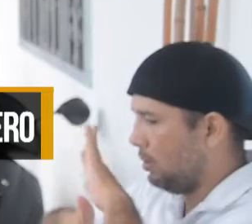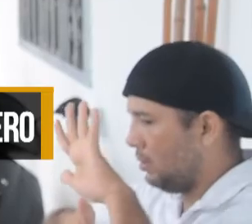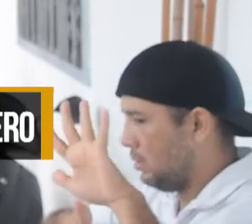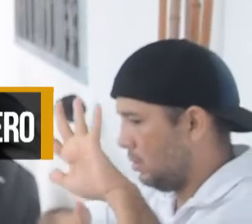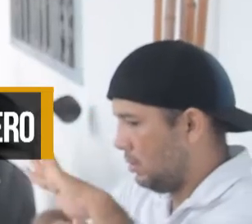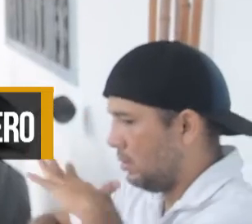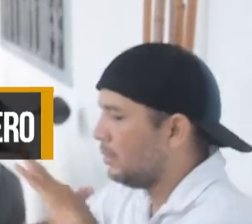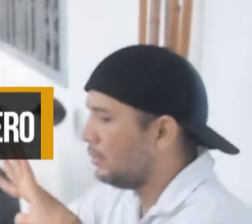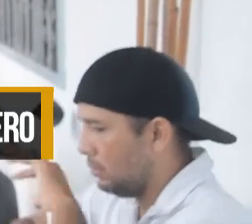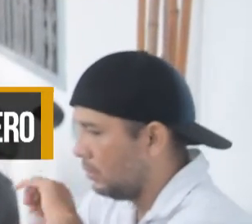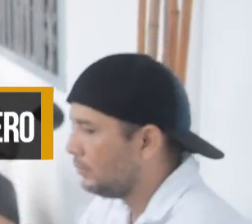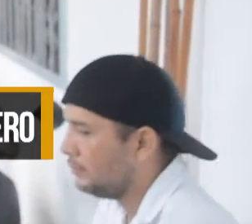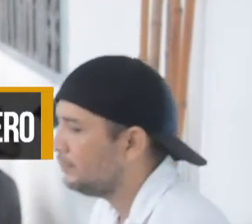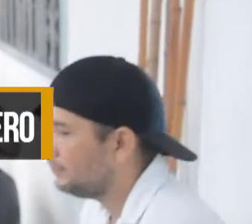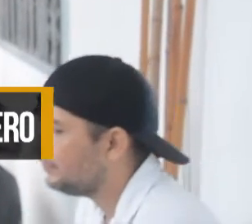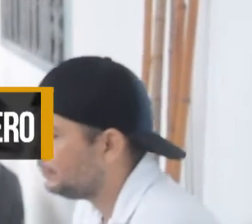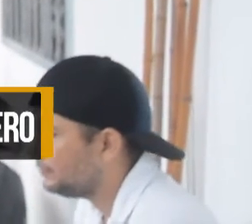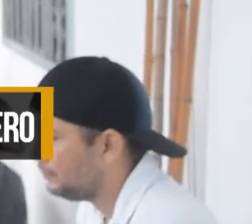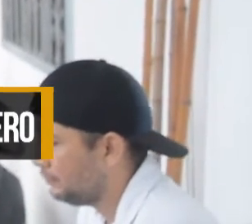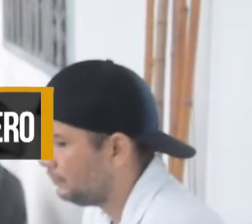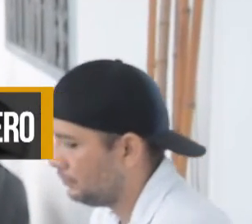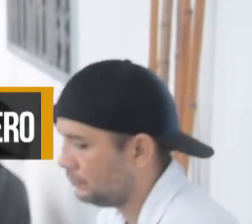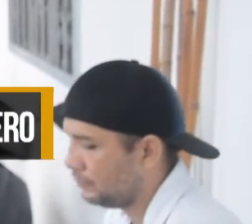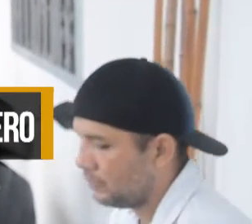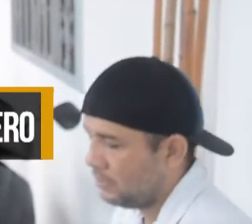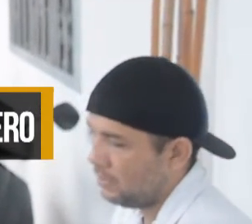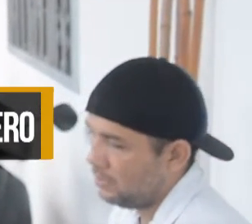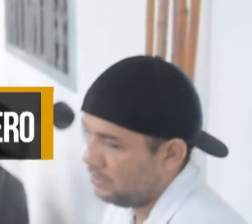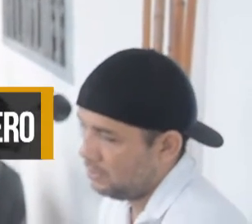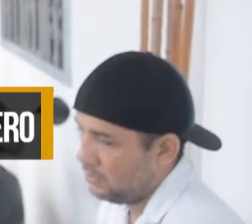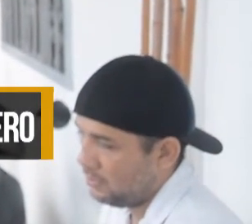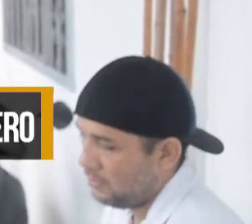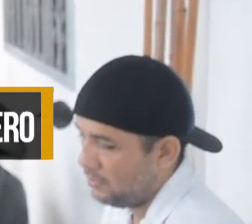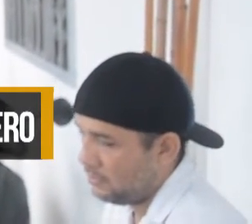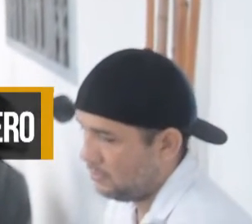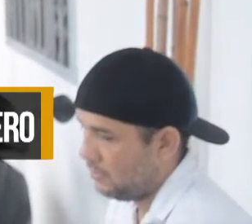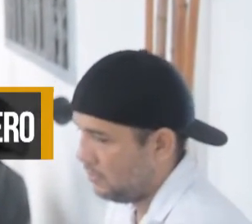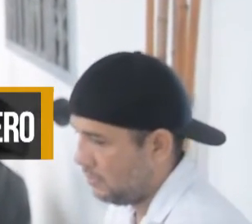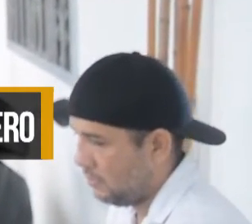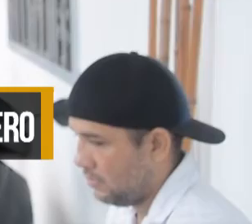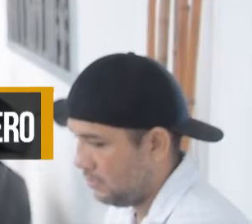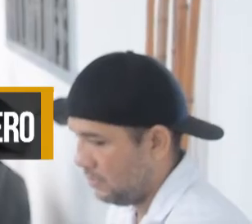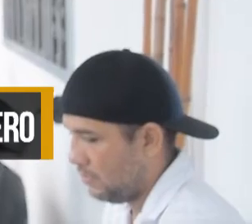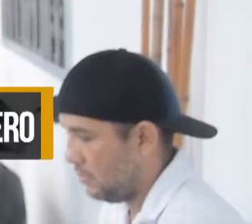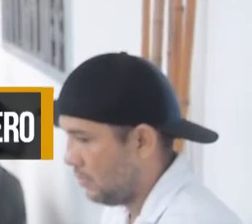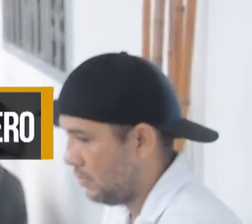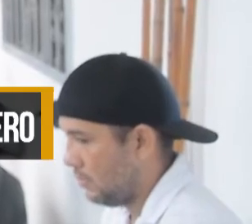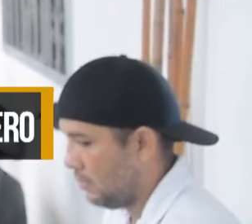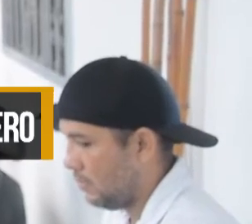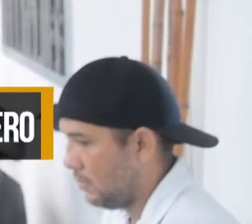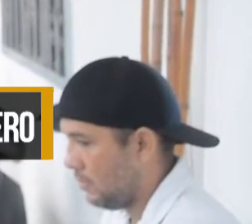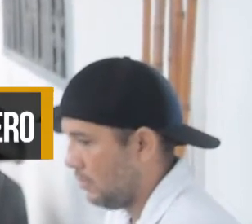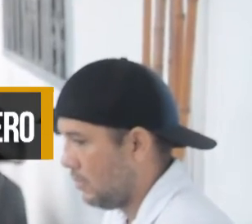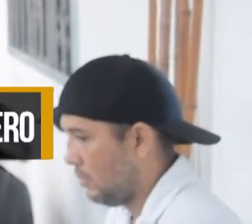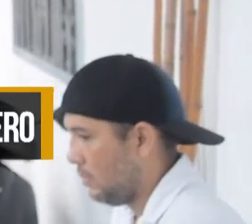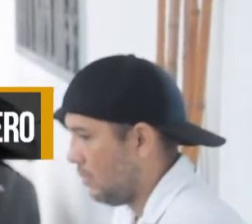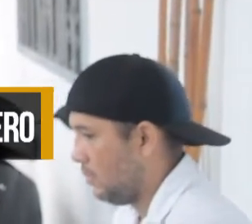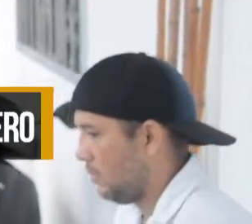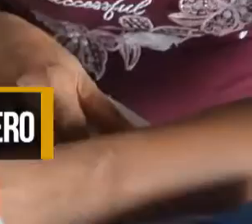con los intérpretes y los modelos lingüísticos, se han creado unos acuerdos metodológicos junto con los docentes para crear fines, es